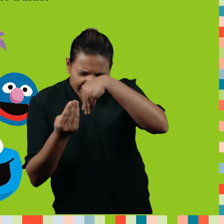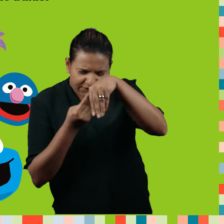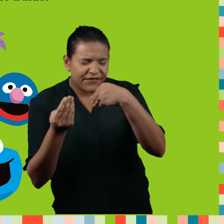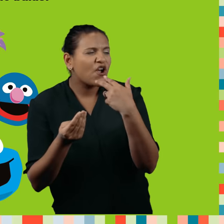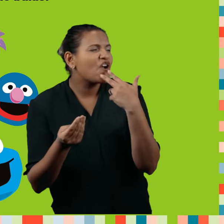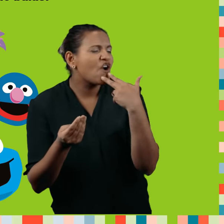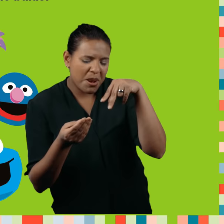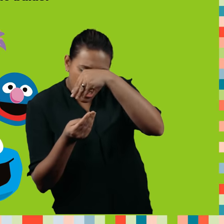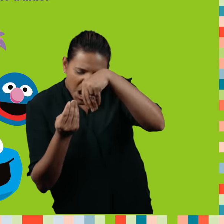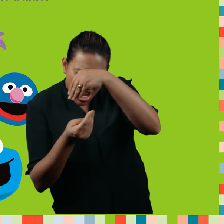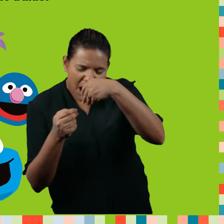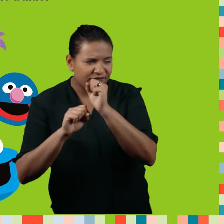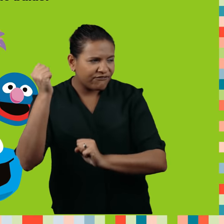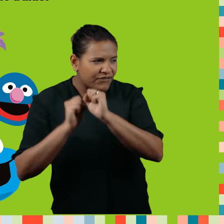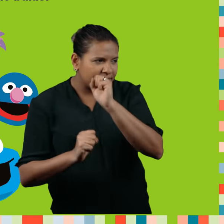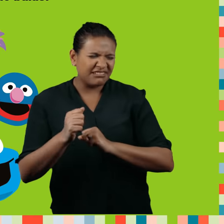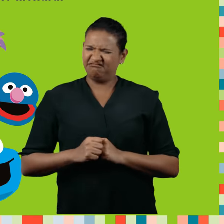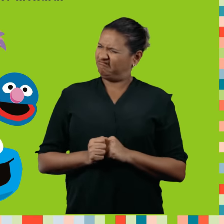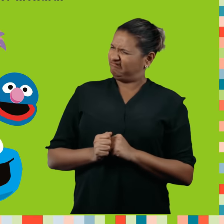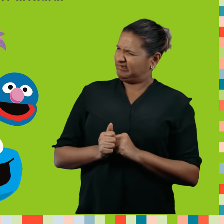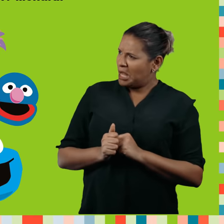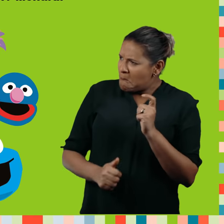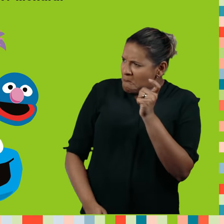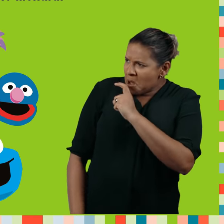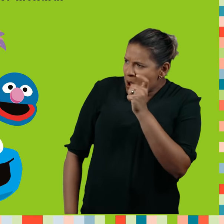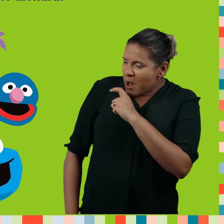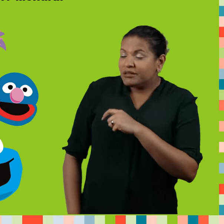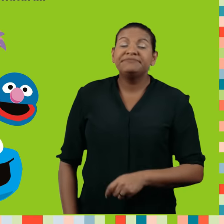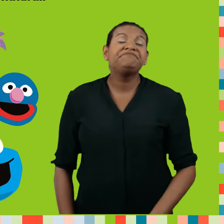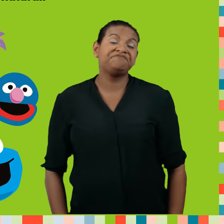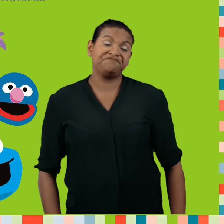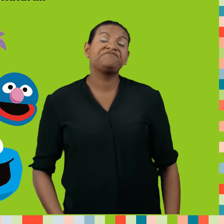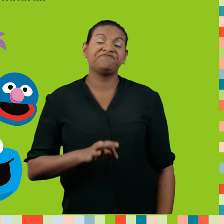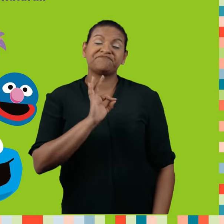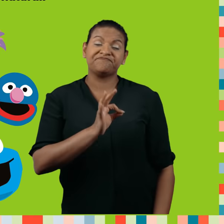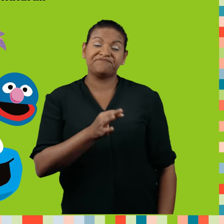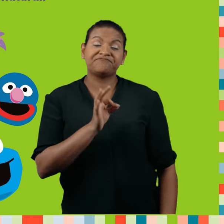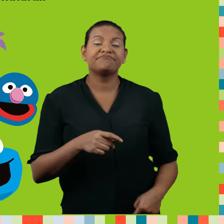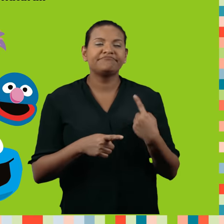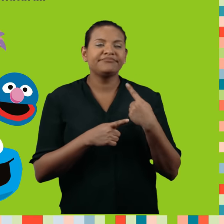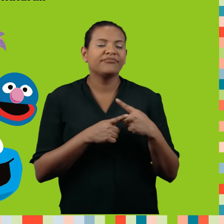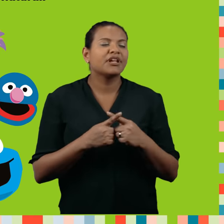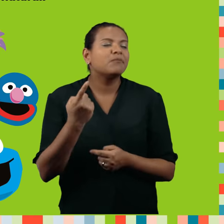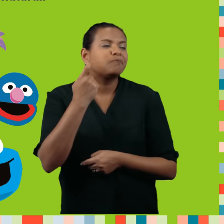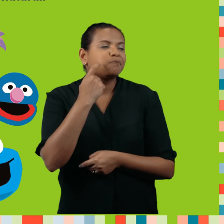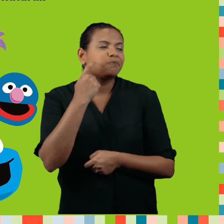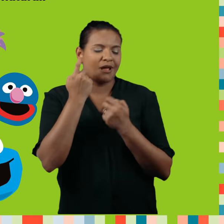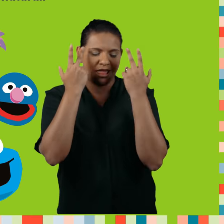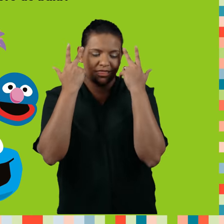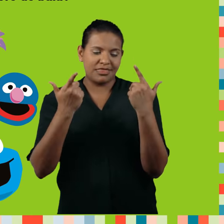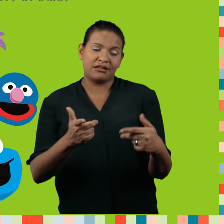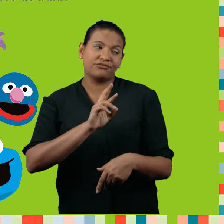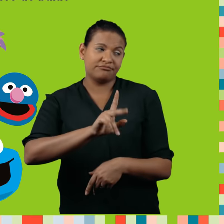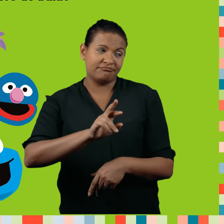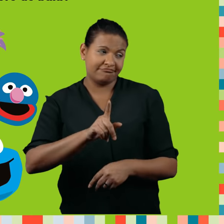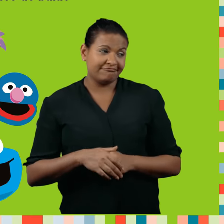as cores na fábrica de balas. Hã? Mentira! Pois é. A bala não é natural. Você